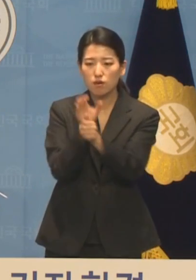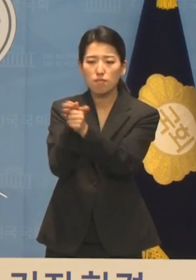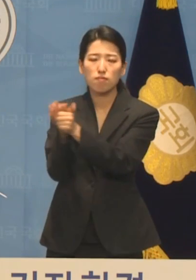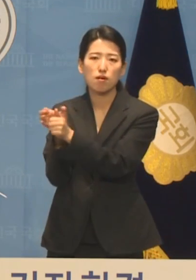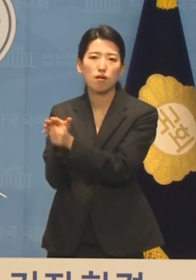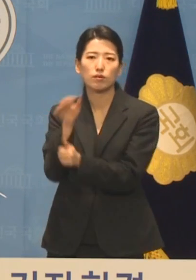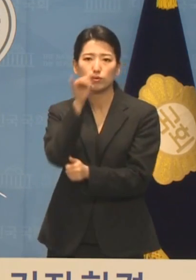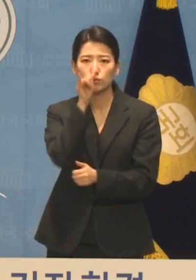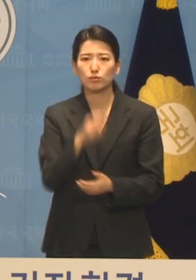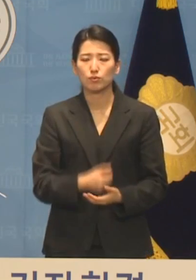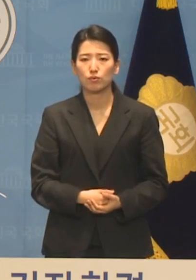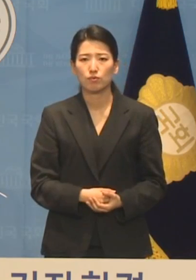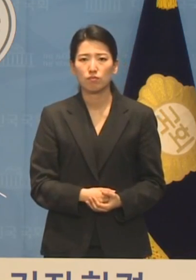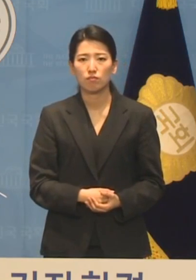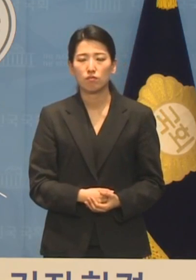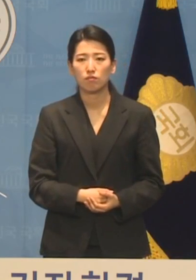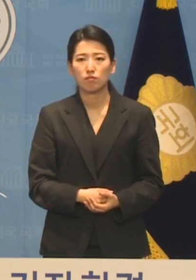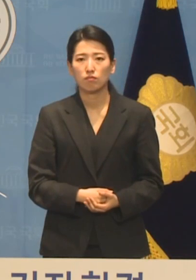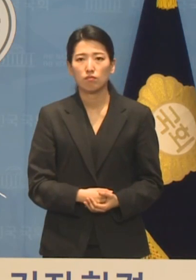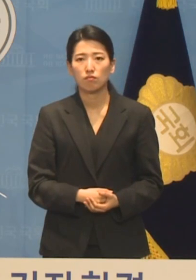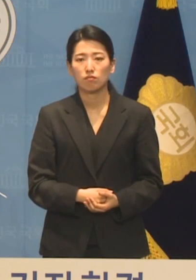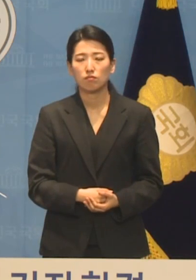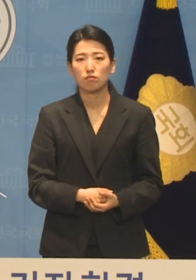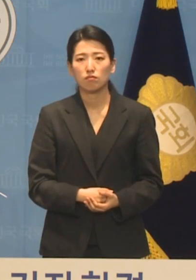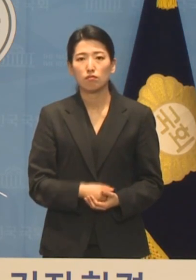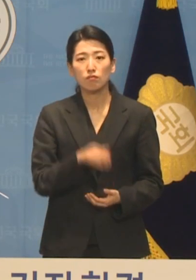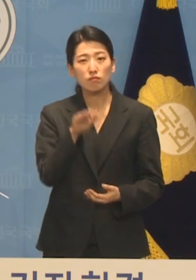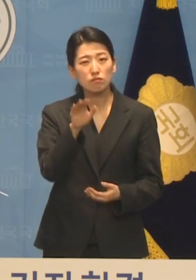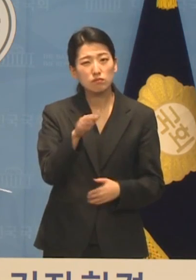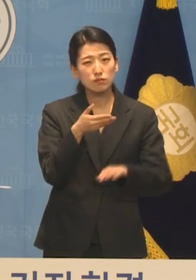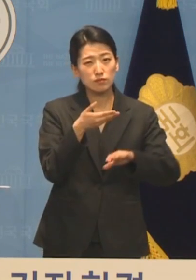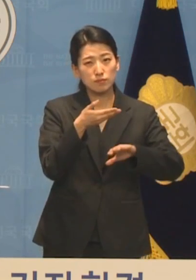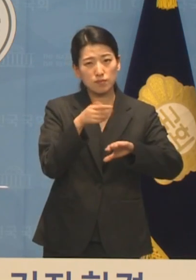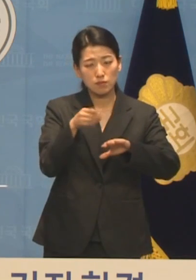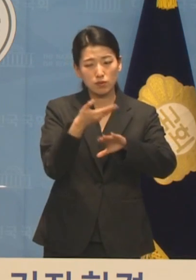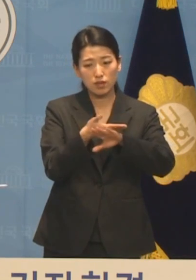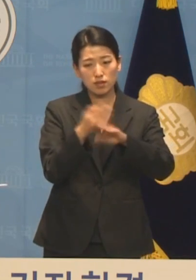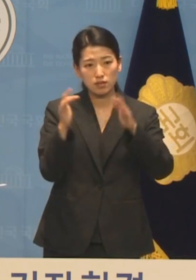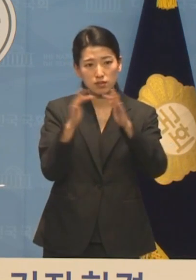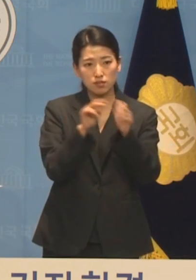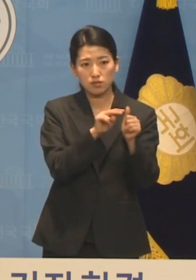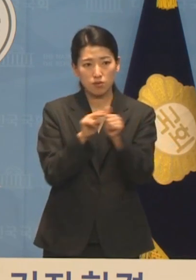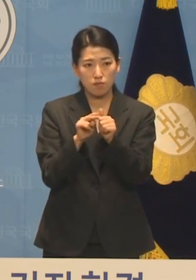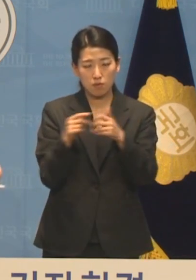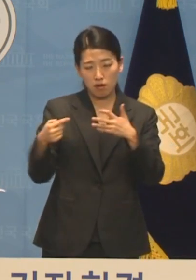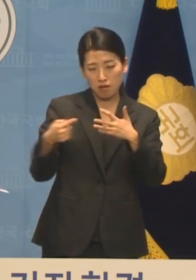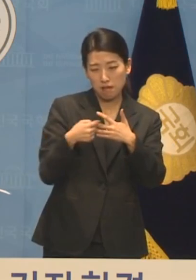것입니다. 외부 침입을 사실상 방관 혹은 방조하고 있는 것입니다.